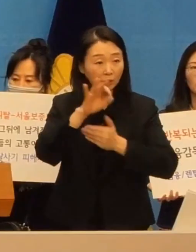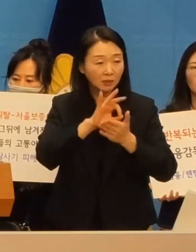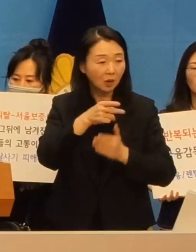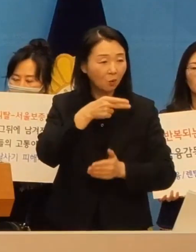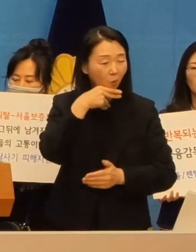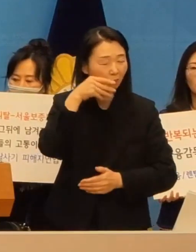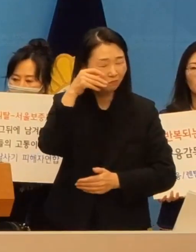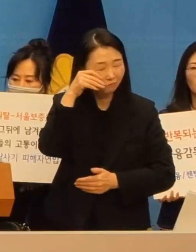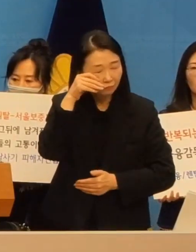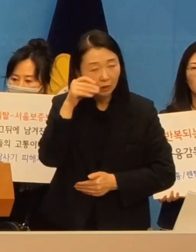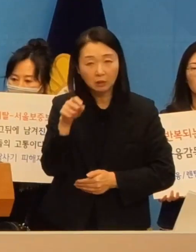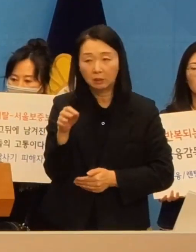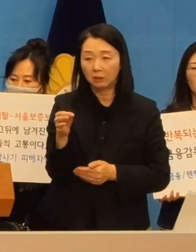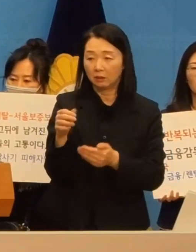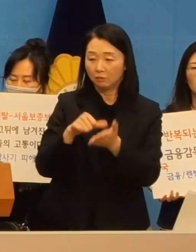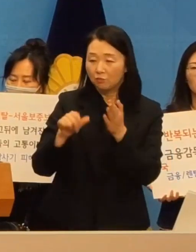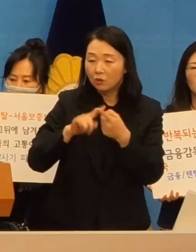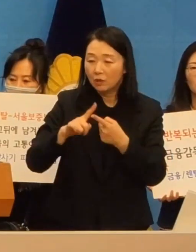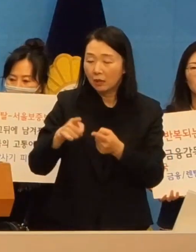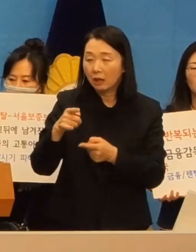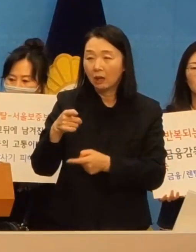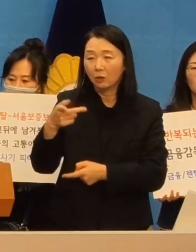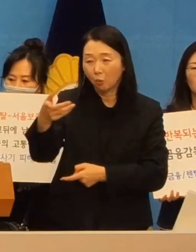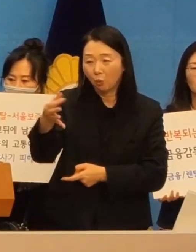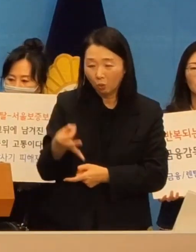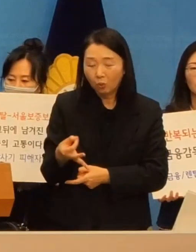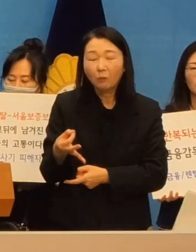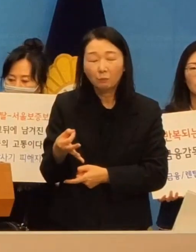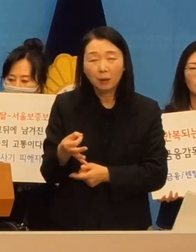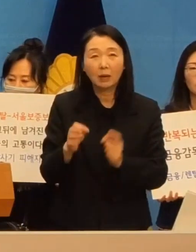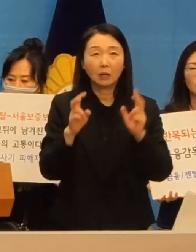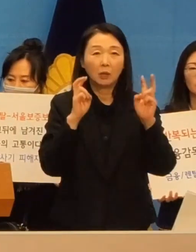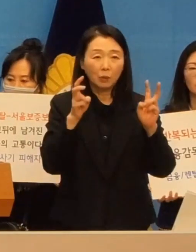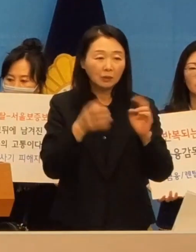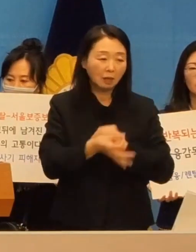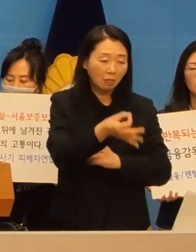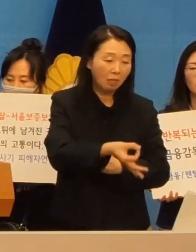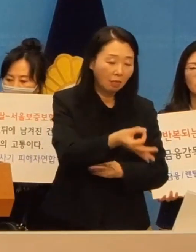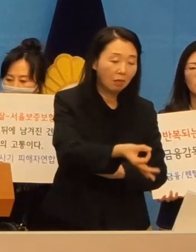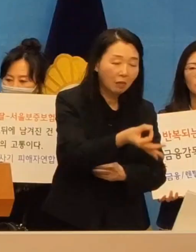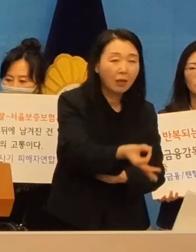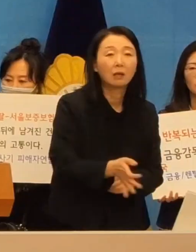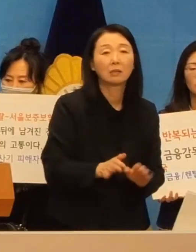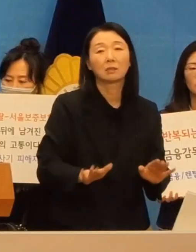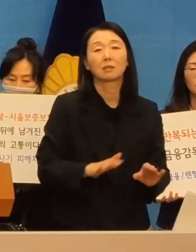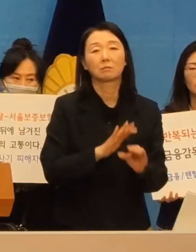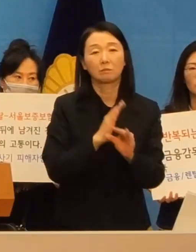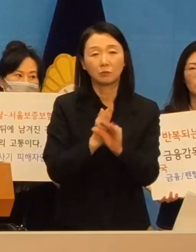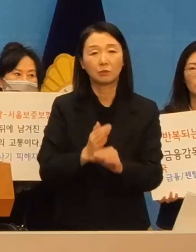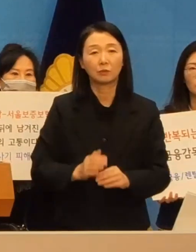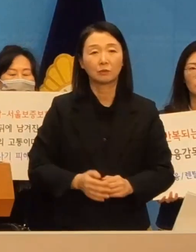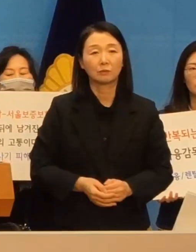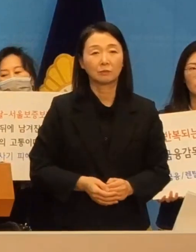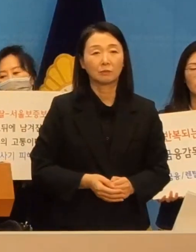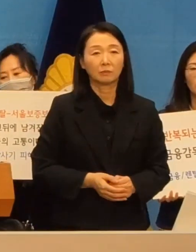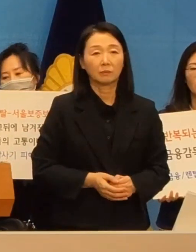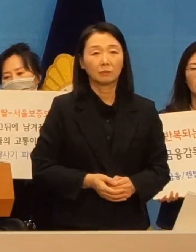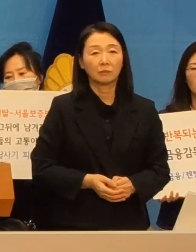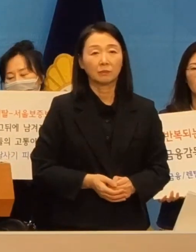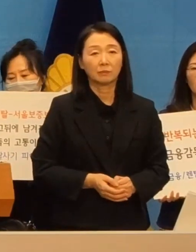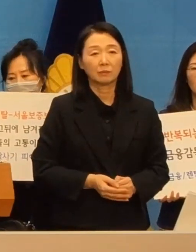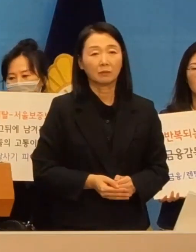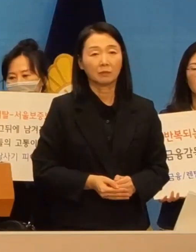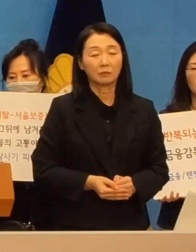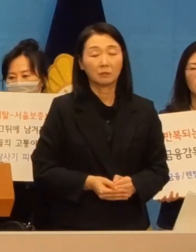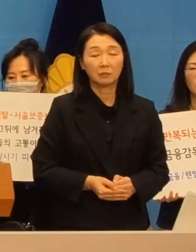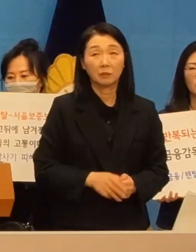않은 렌탈 제품의 렌탈비를 금융사에 납부해야 하는 상황에 내몰리고 있습니다. 더